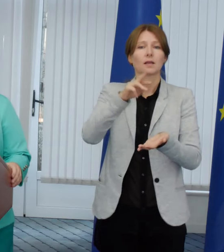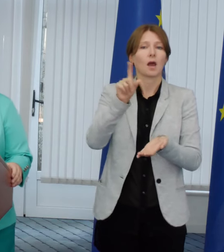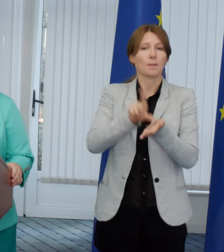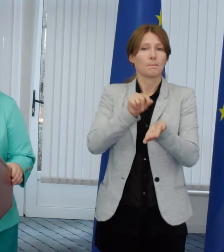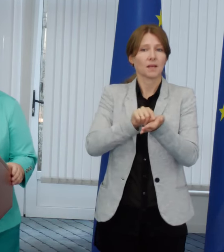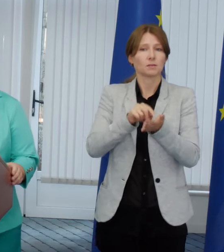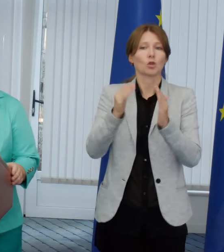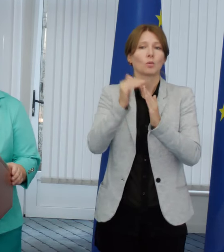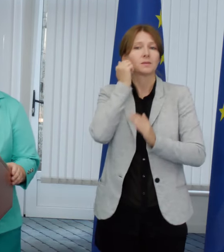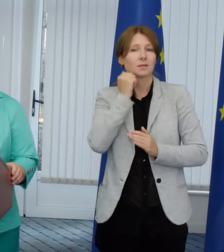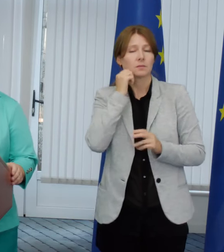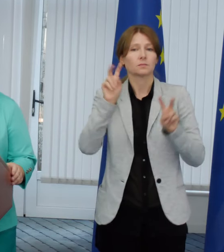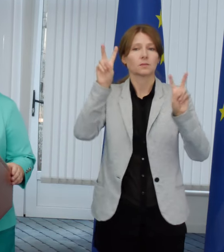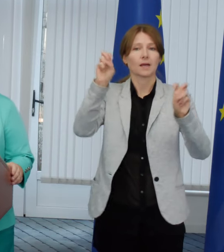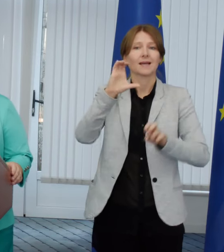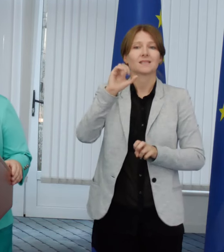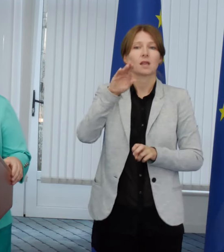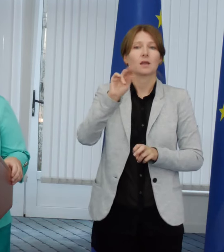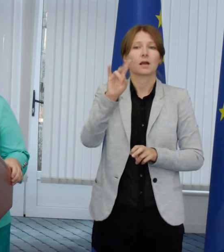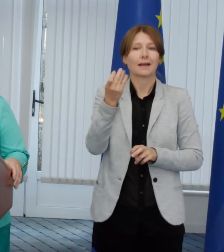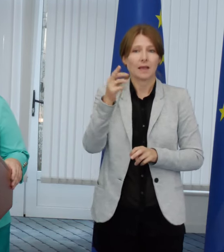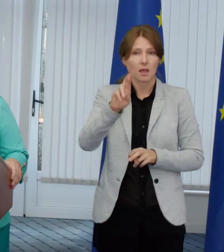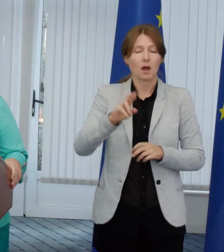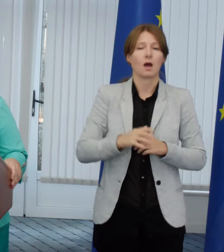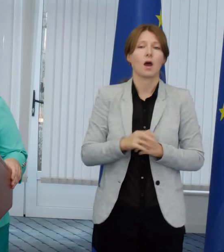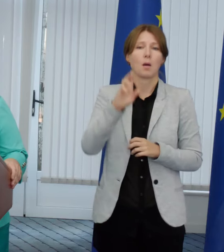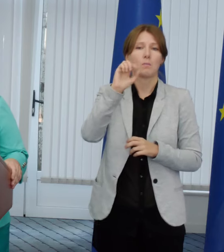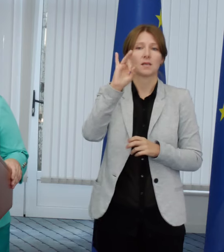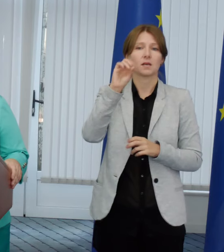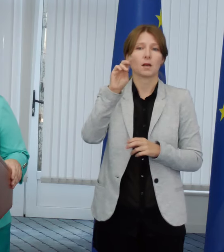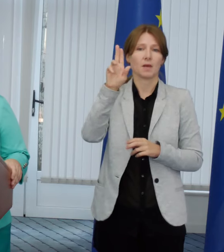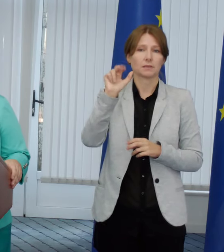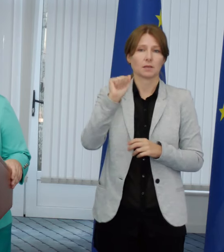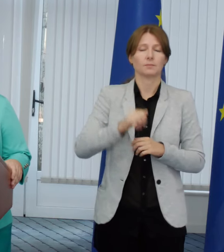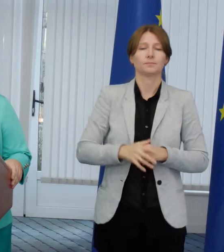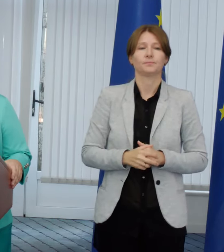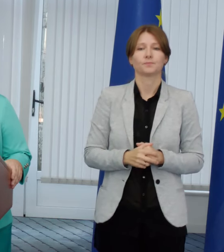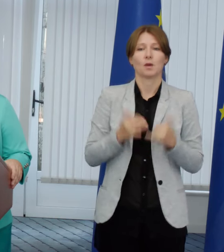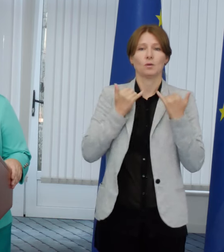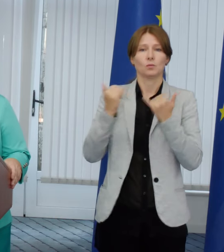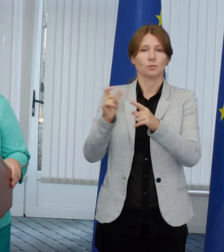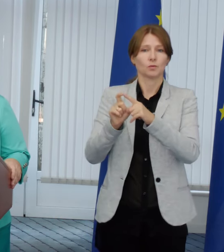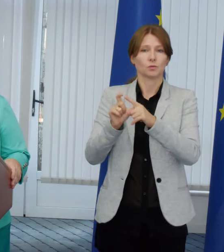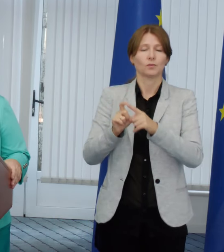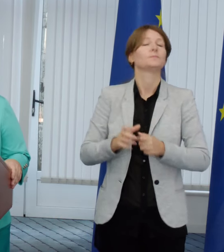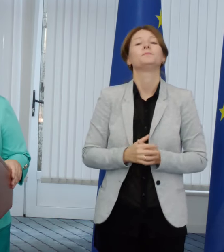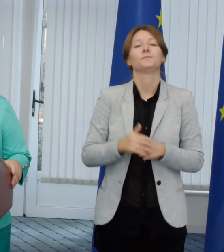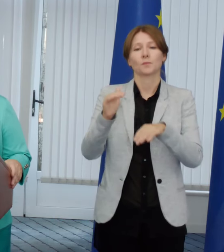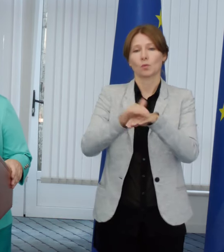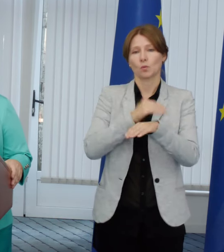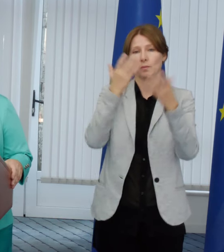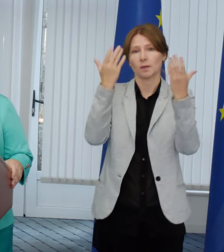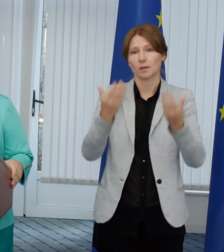Vârstnice și cu Dizabilități din satul Sada Clia, Stas Basarabeasca, Atas Sud-Vest. Vă oferim cuvântul. Vă mulțumesc. Bună